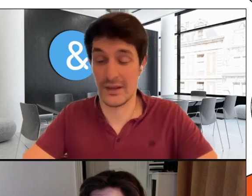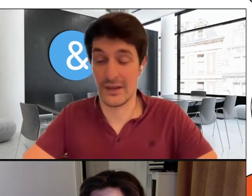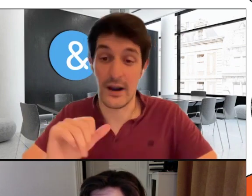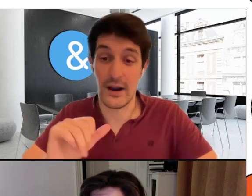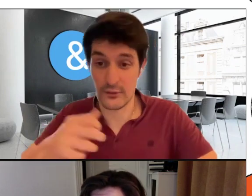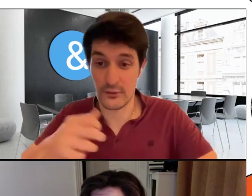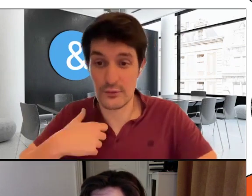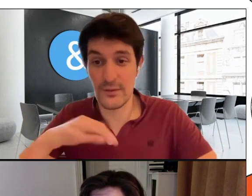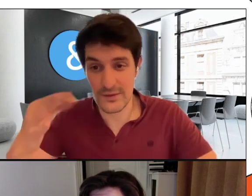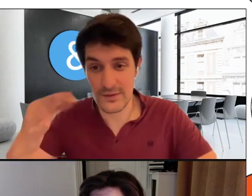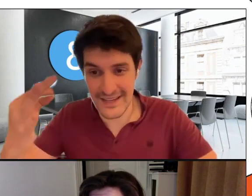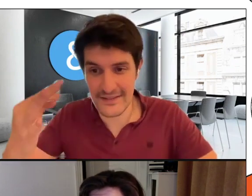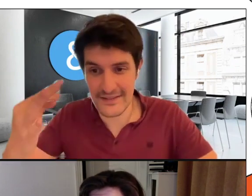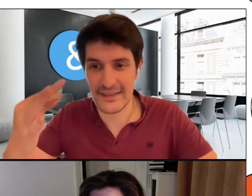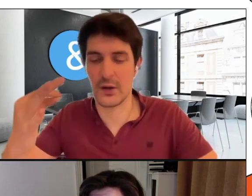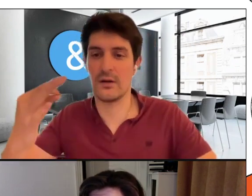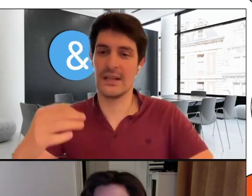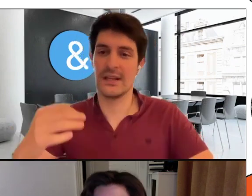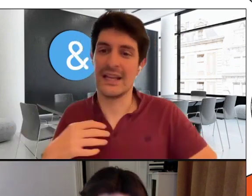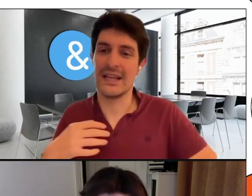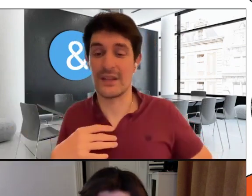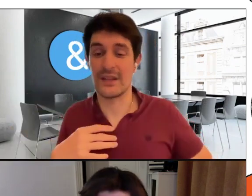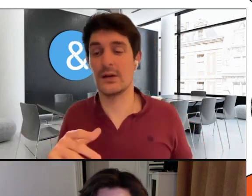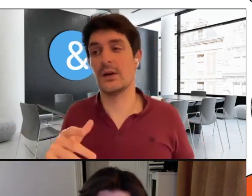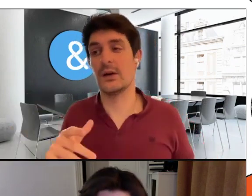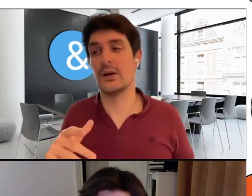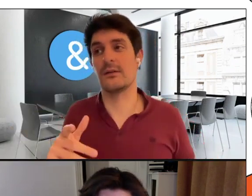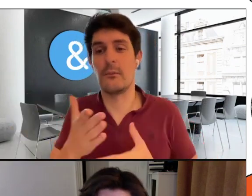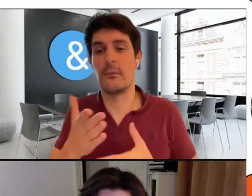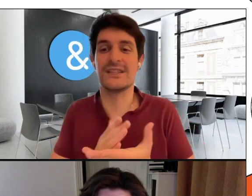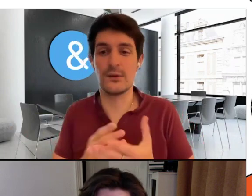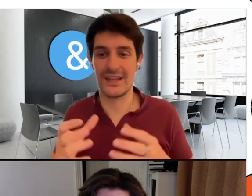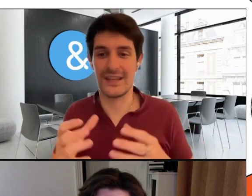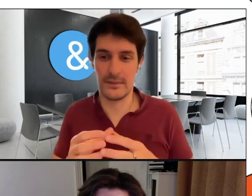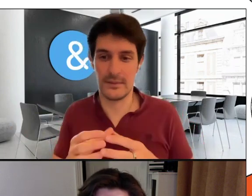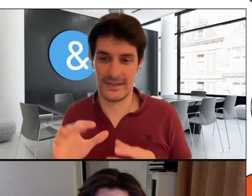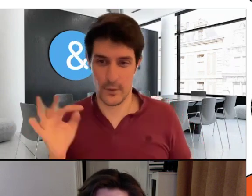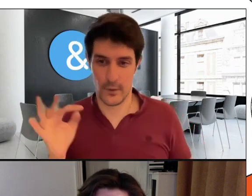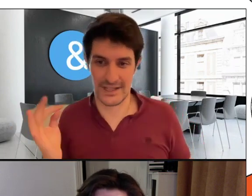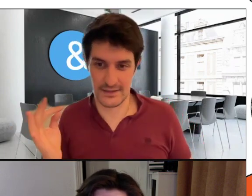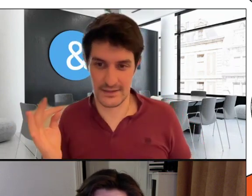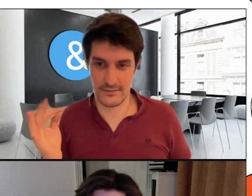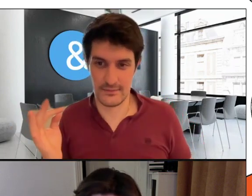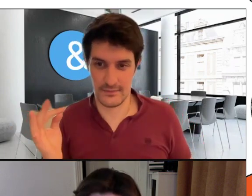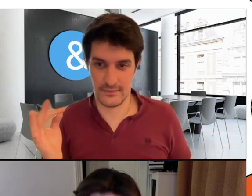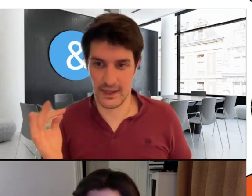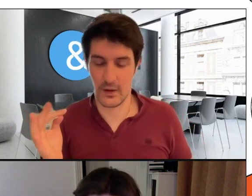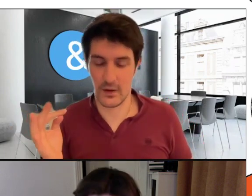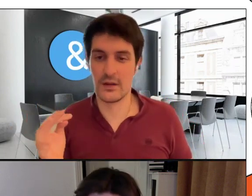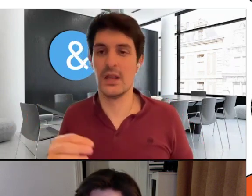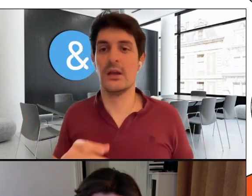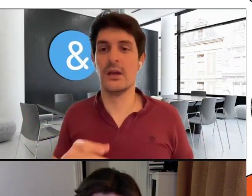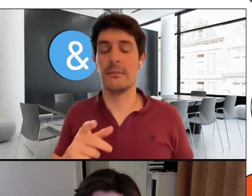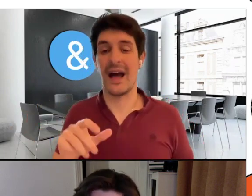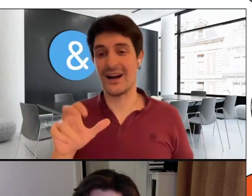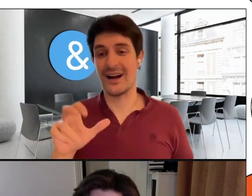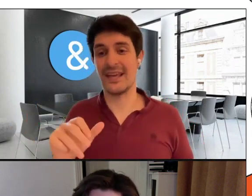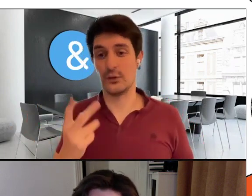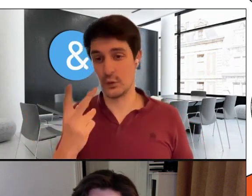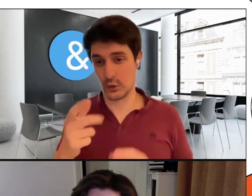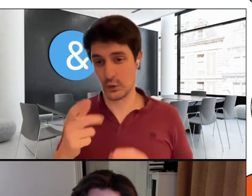Alors, je suis français, d'accord? On a la moitié de l'équipe qui est française, d'accord? Et là, il y a